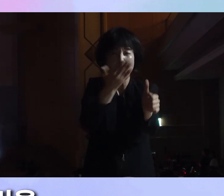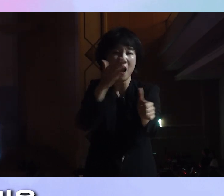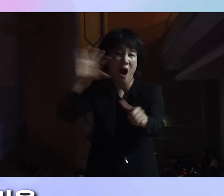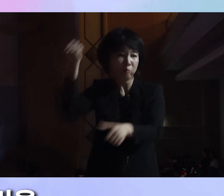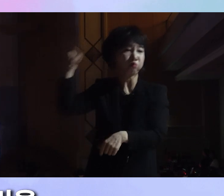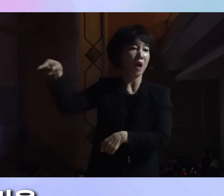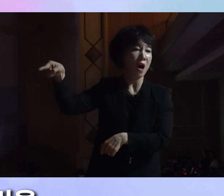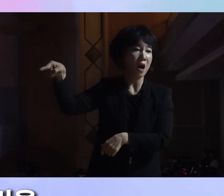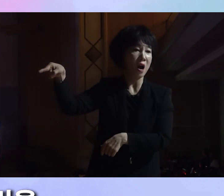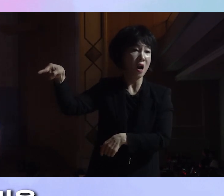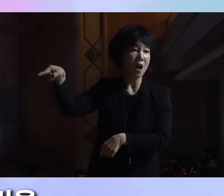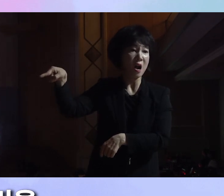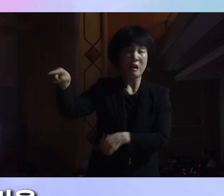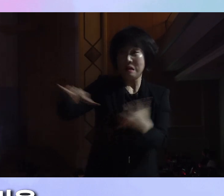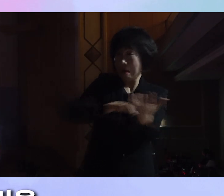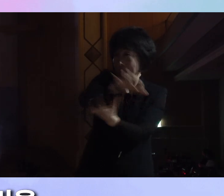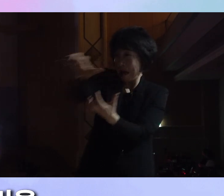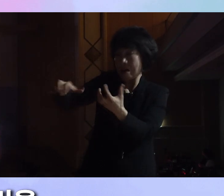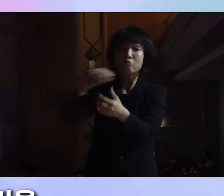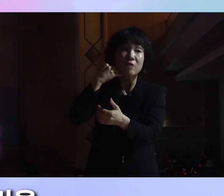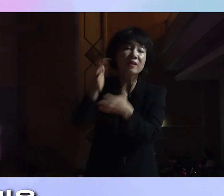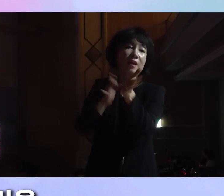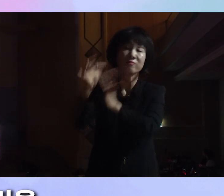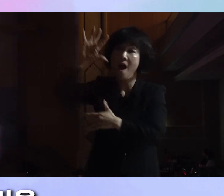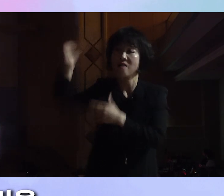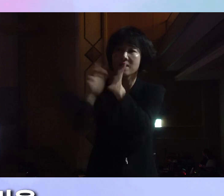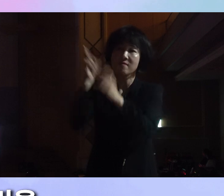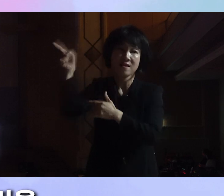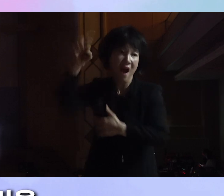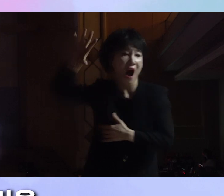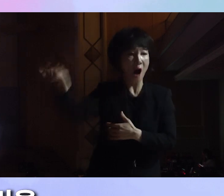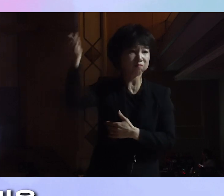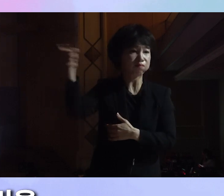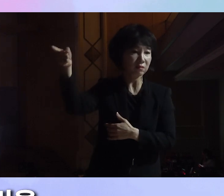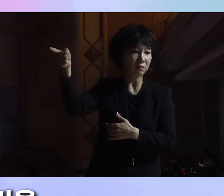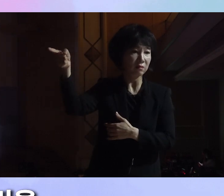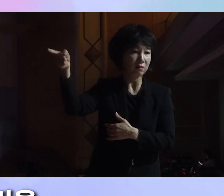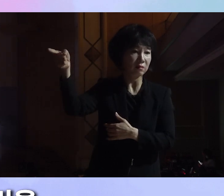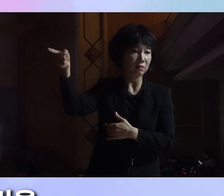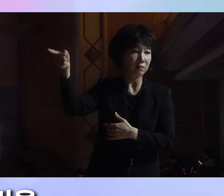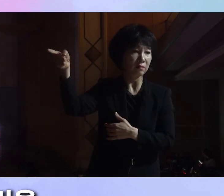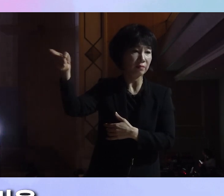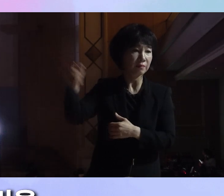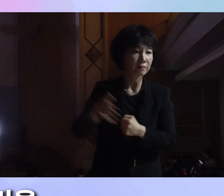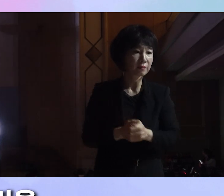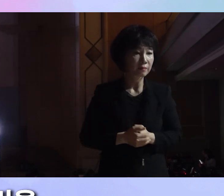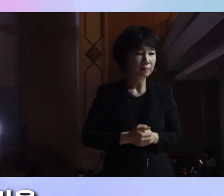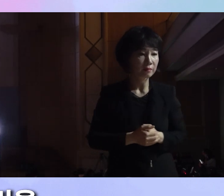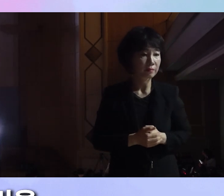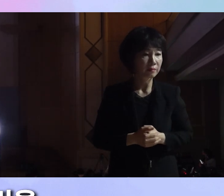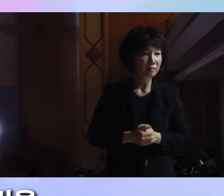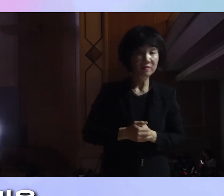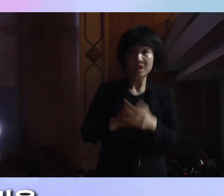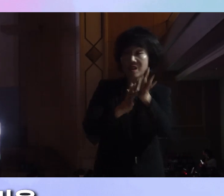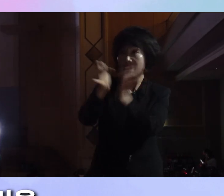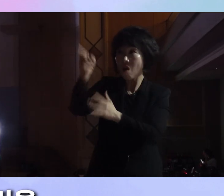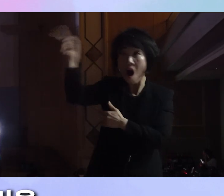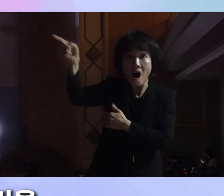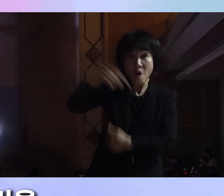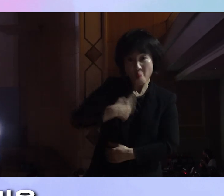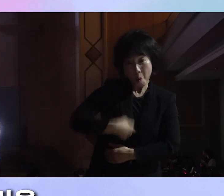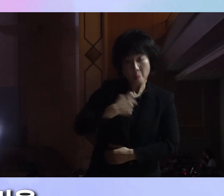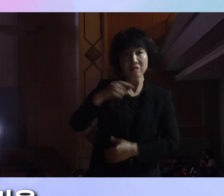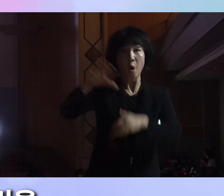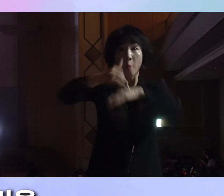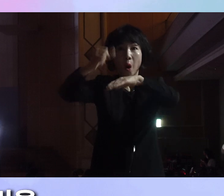성전에서 소동을 일으켰습니다. 그는 유죄입니다. 황제에게 세금 바치는 것을 금하며 스스로를 왕